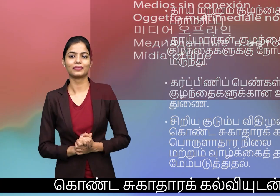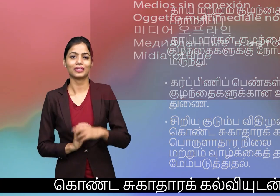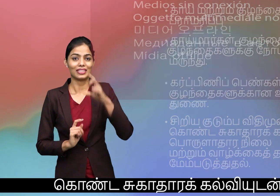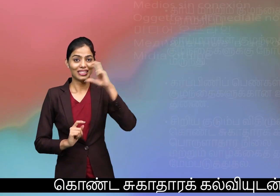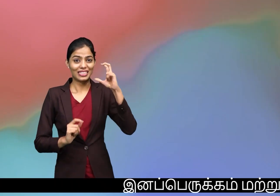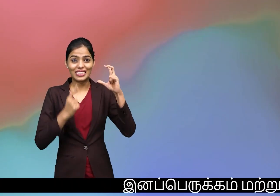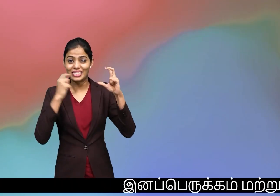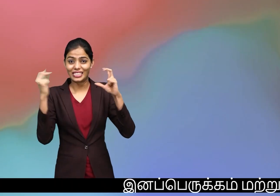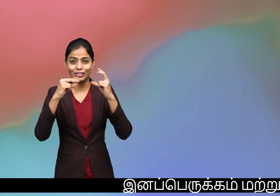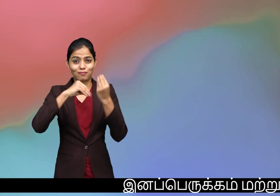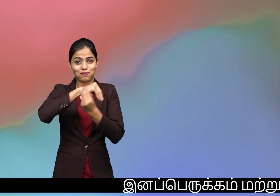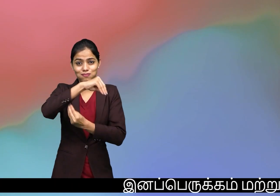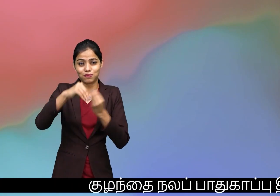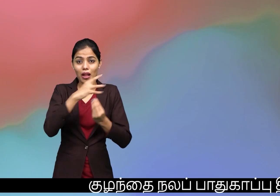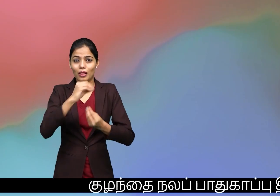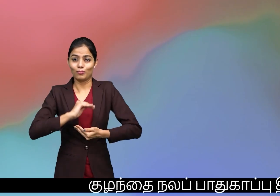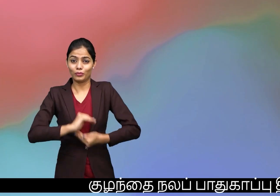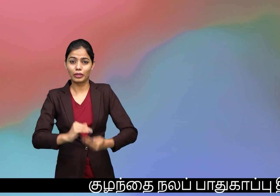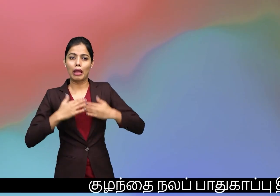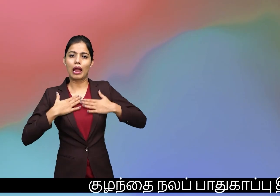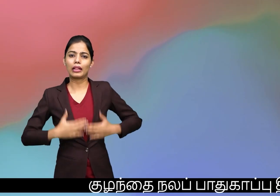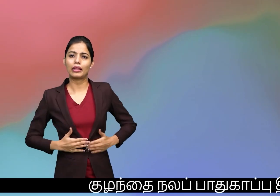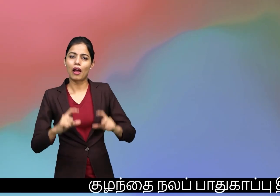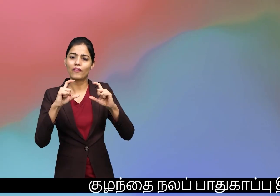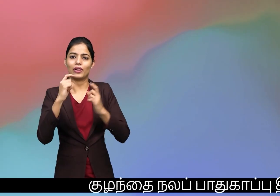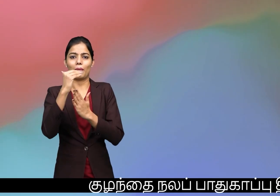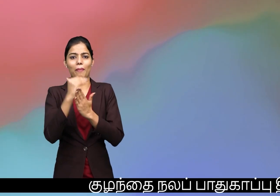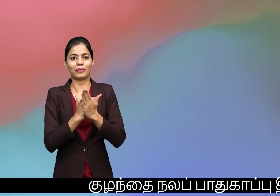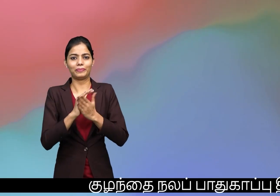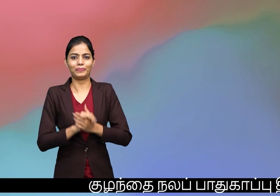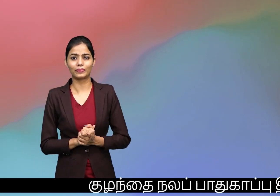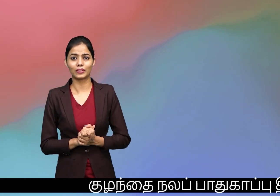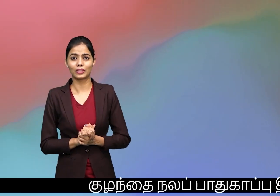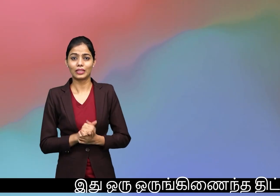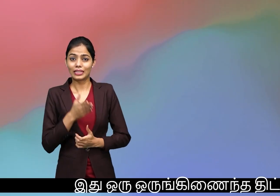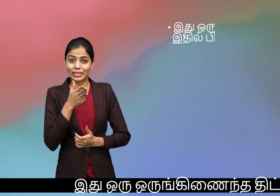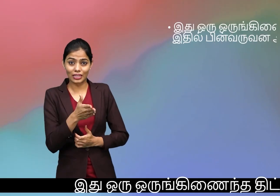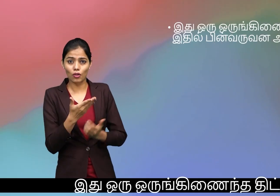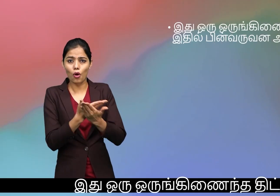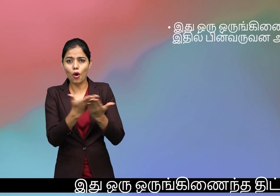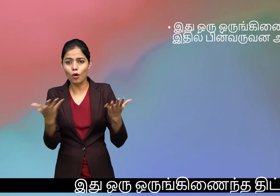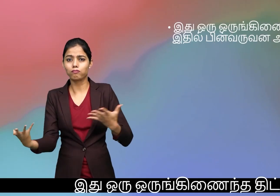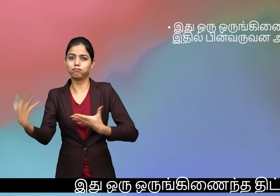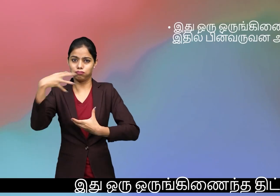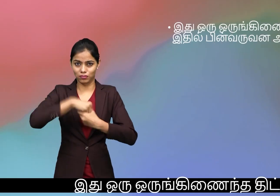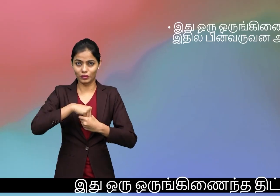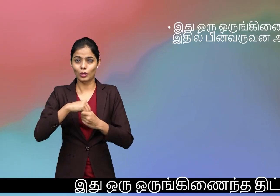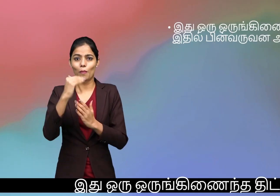இனப்பெருக்கம் மற்றும் குழந்தை நல பாதுகாப்பு திட்டம். இது ஒரு ஒருங்கிணைந்த திட்டமாகும்.